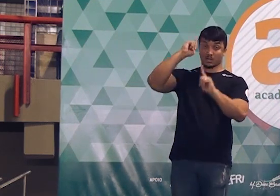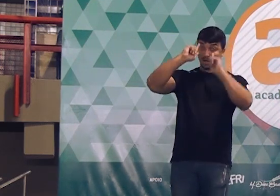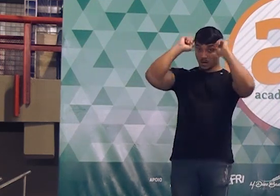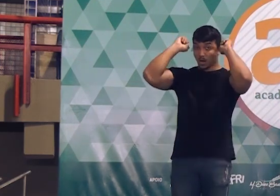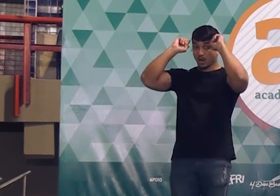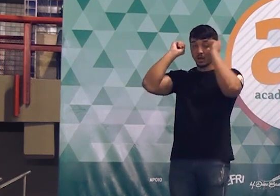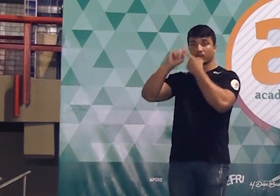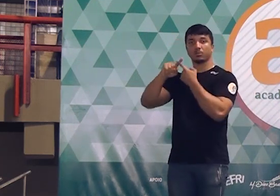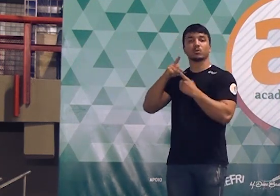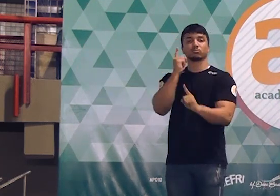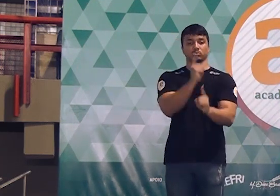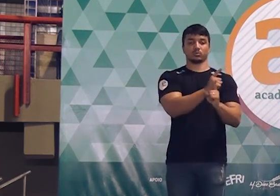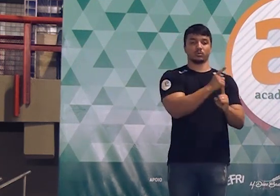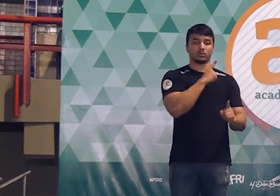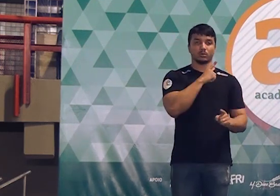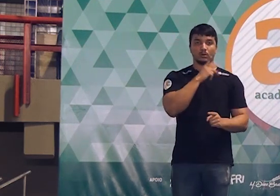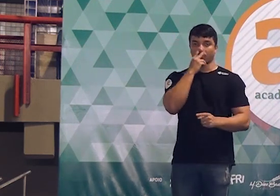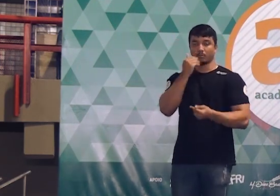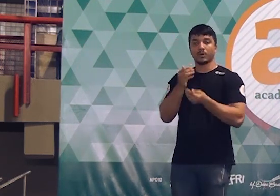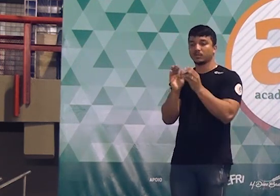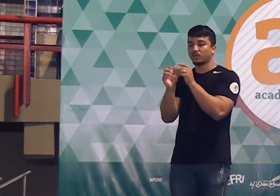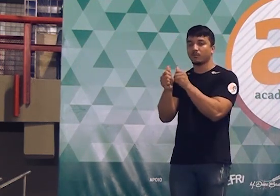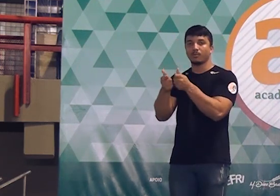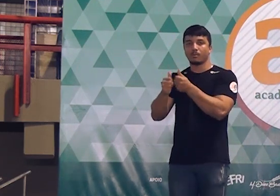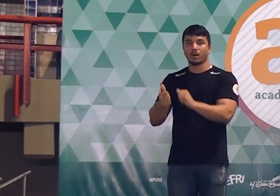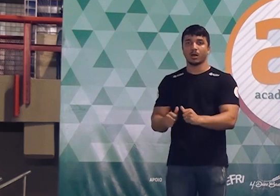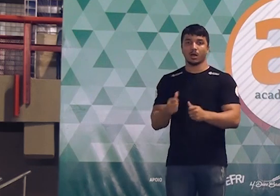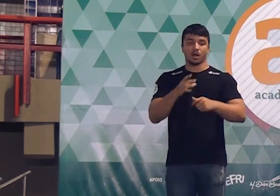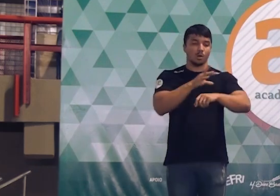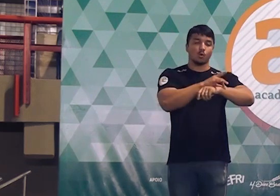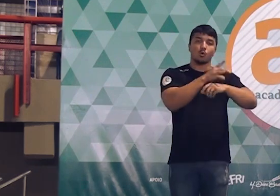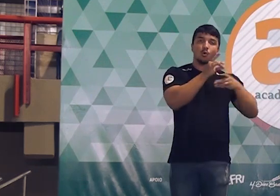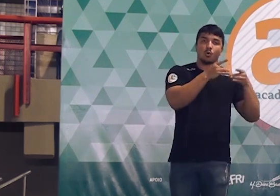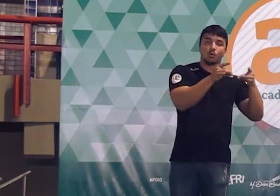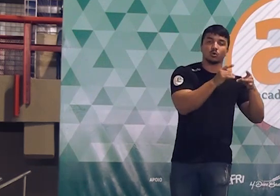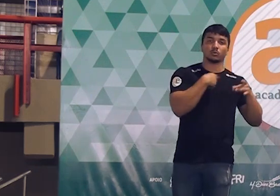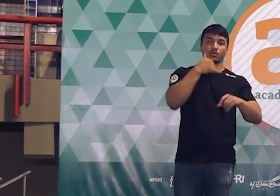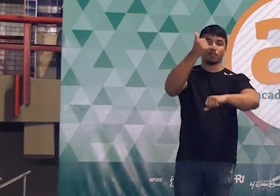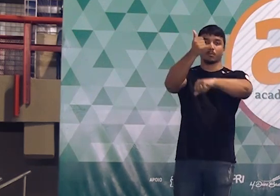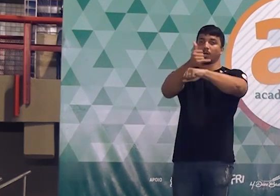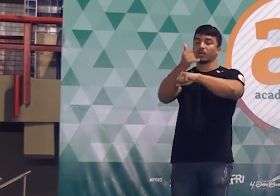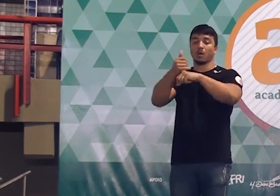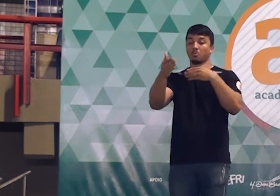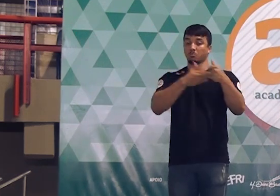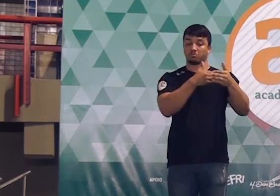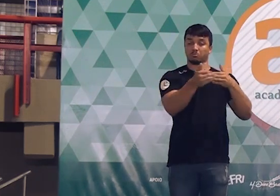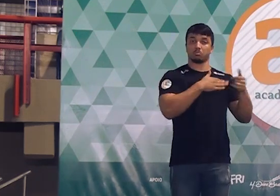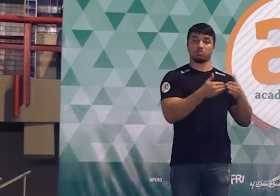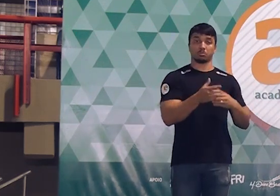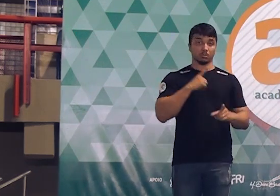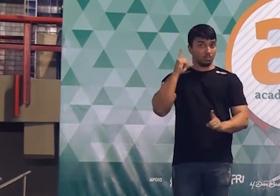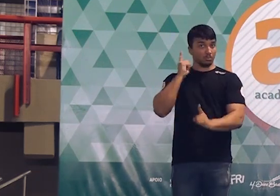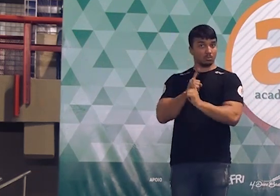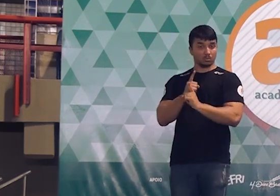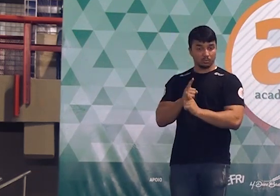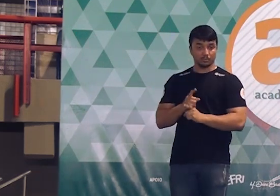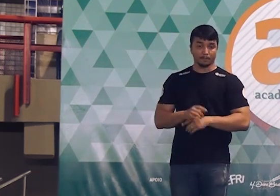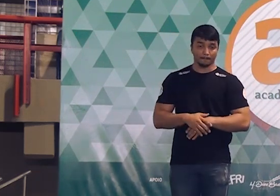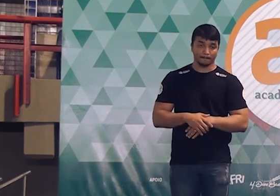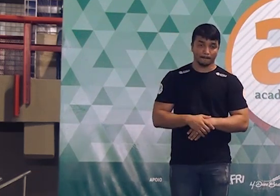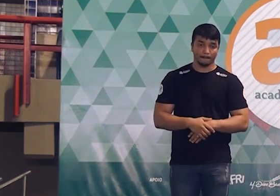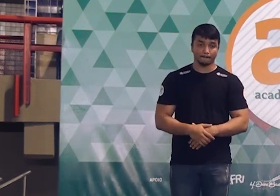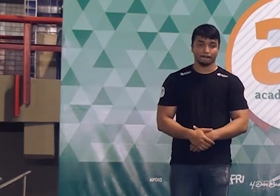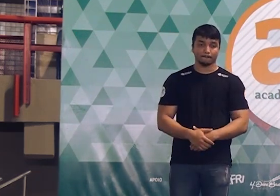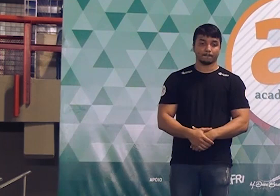você vai encontrar artesanato. Seja no barro, seja no couro, seja no metal, seja em qualquer coisa, beleza?